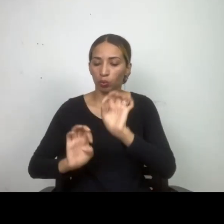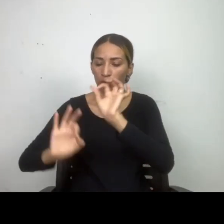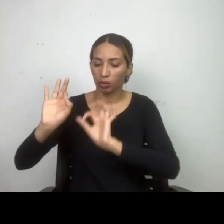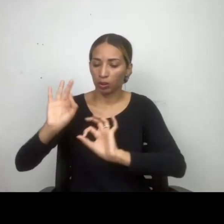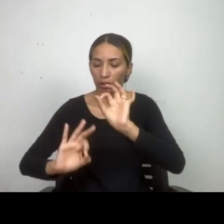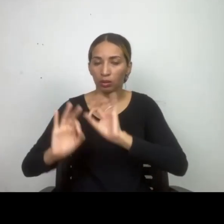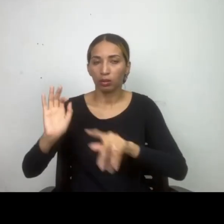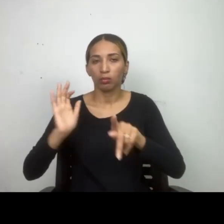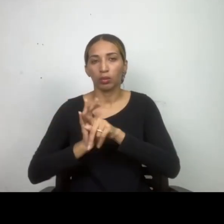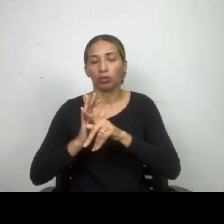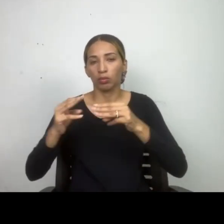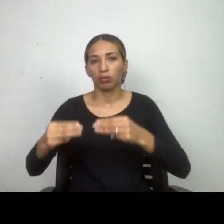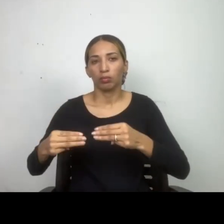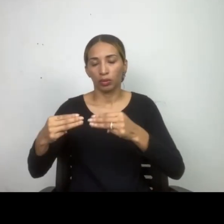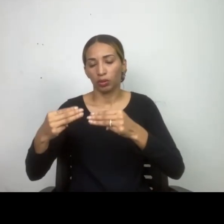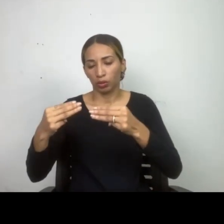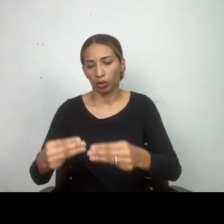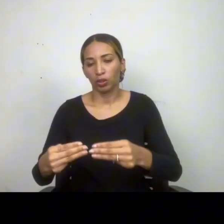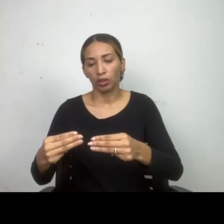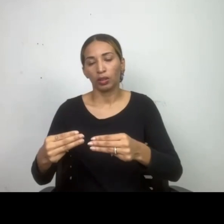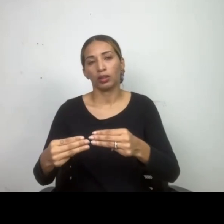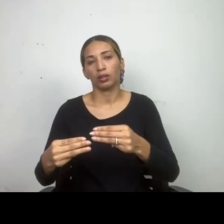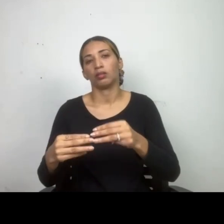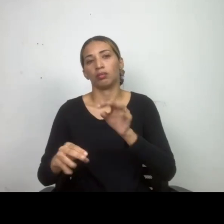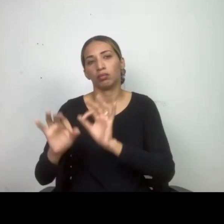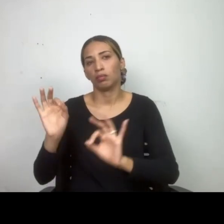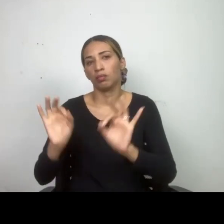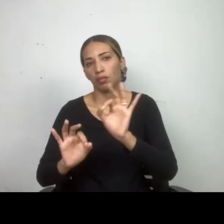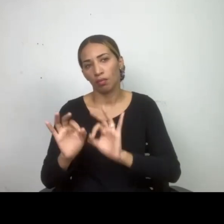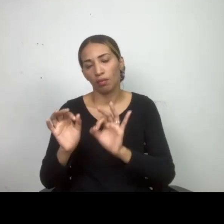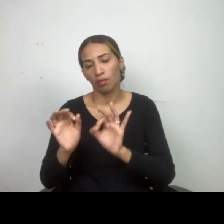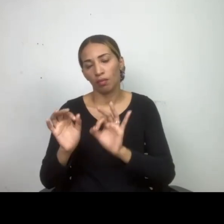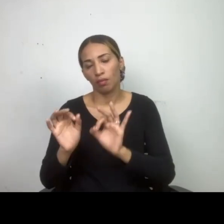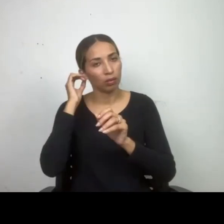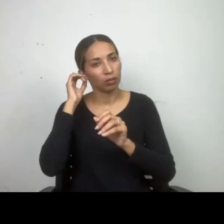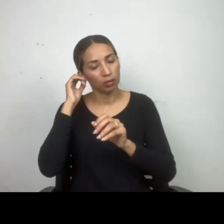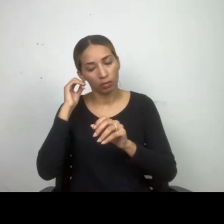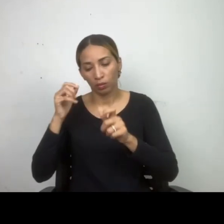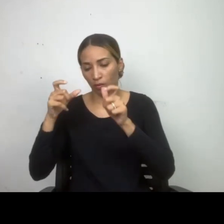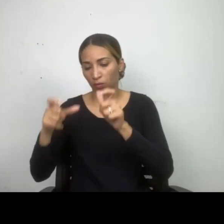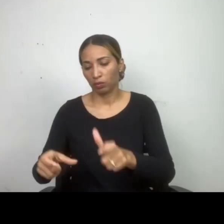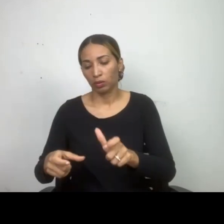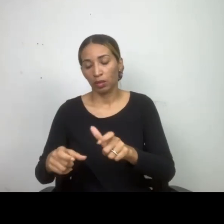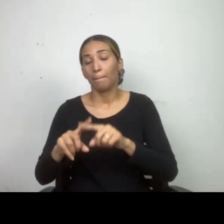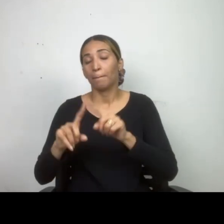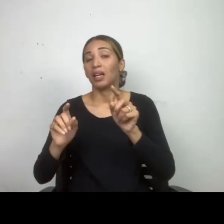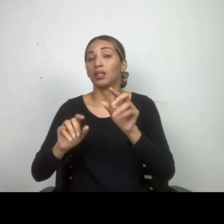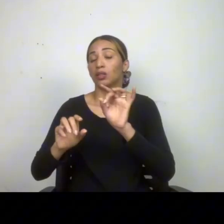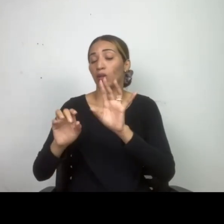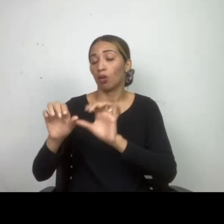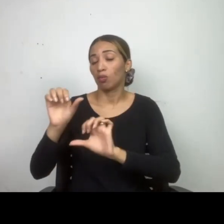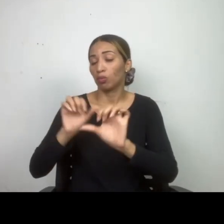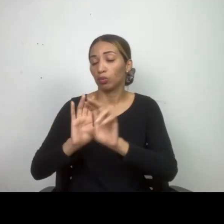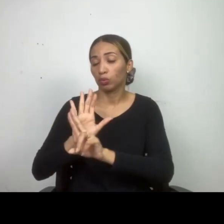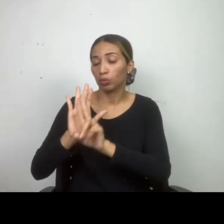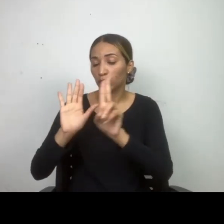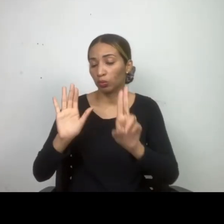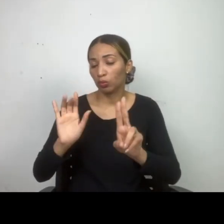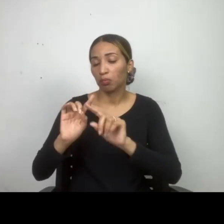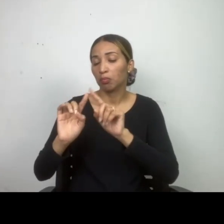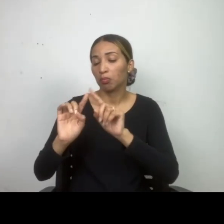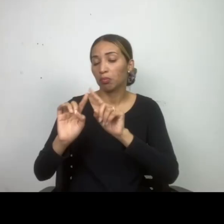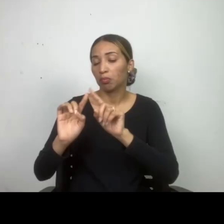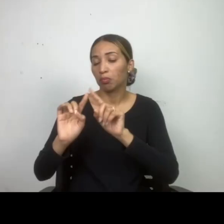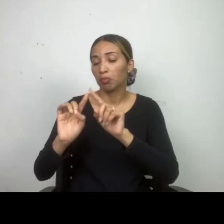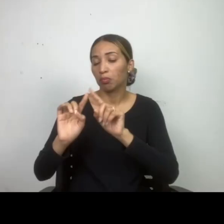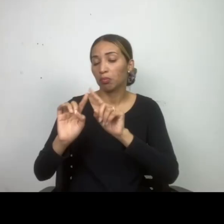estrutura organizativa do Ministério, um departamento que mudou de nome, mas que, em suma, ele propõe a mesma coisa,